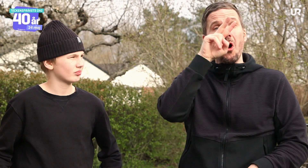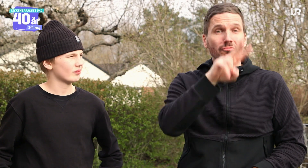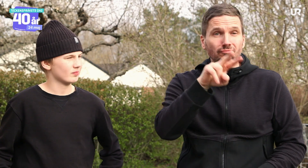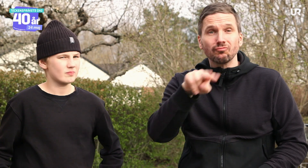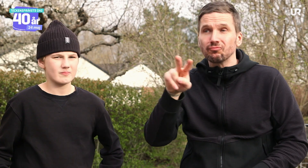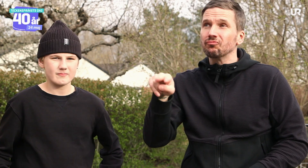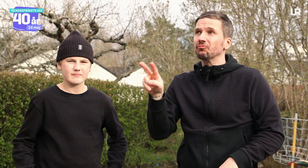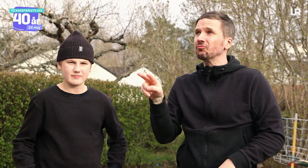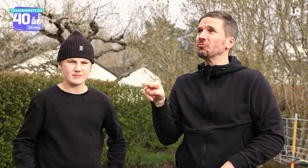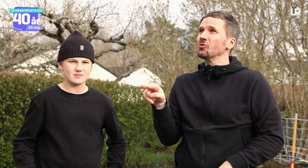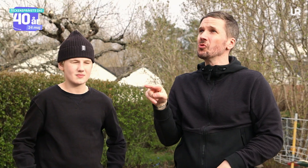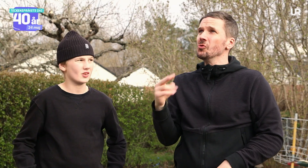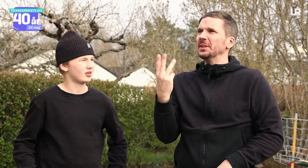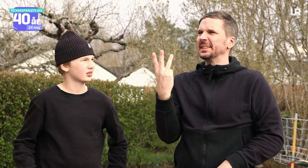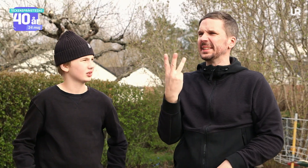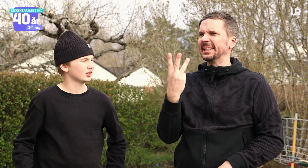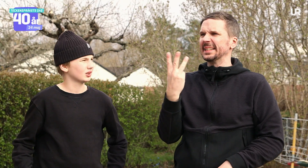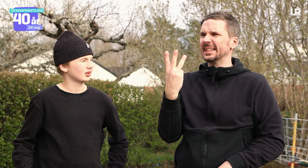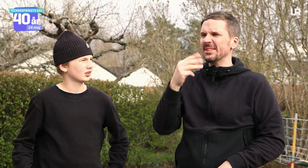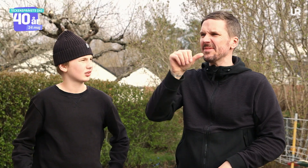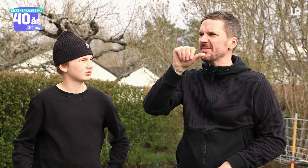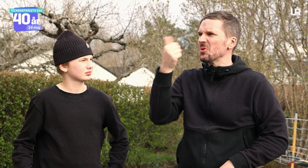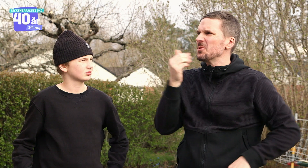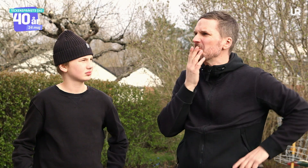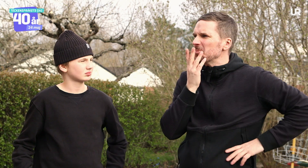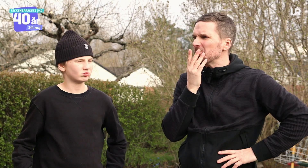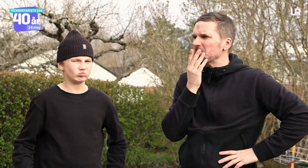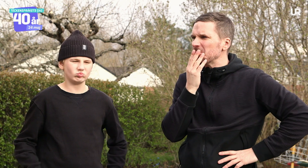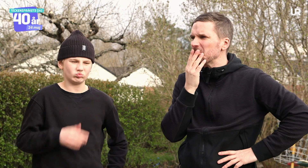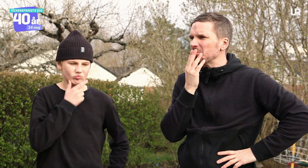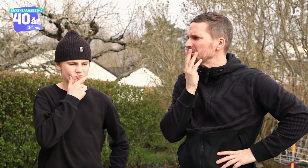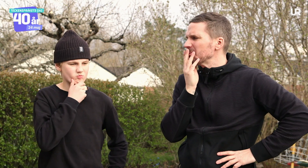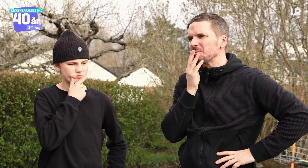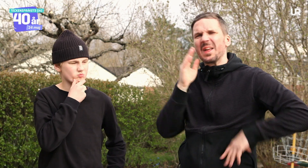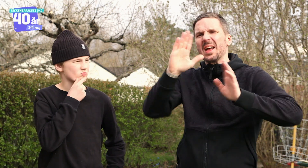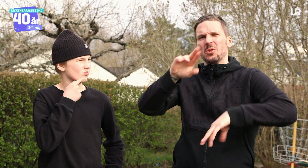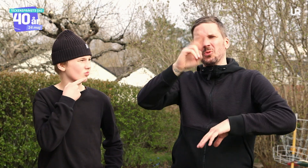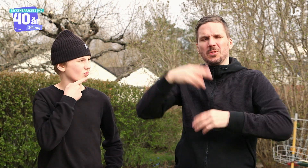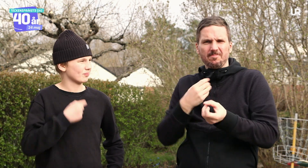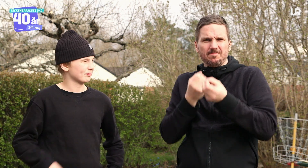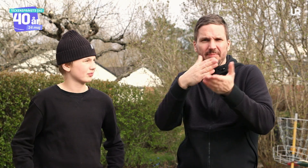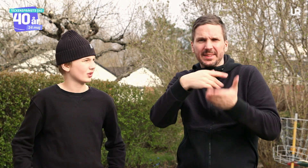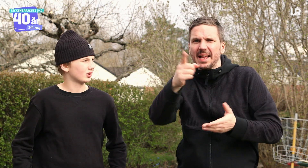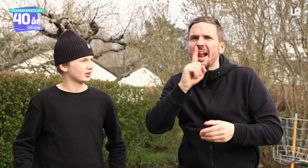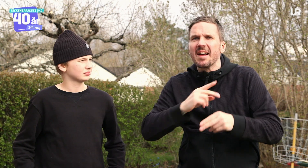2. Tittar. 3. Det är svårt. Nej, ni som kollar på Lilla Aktuellt får fundera